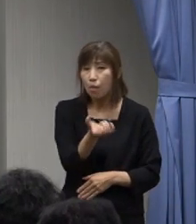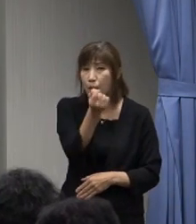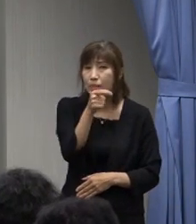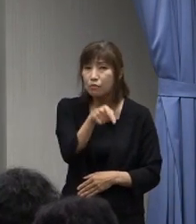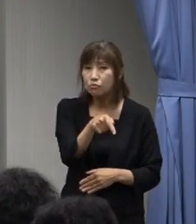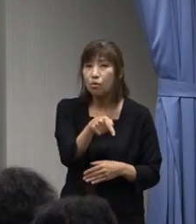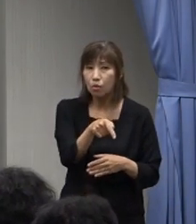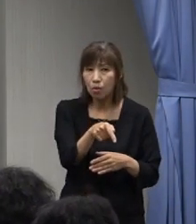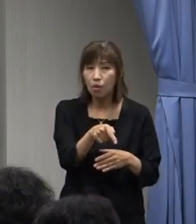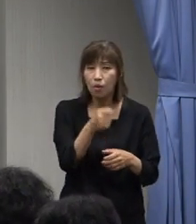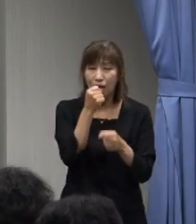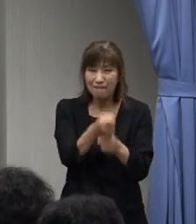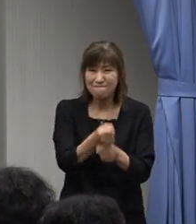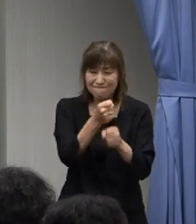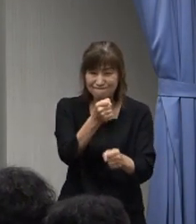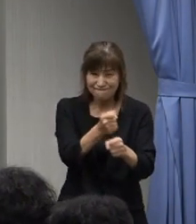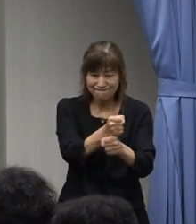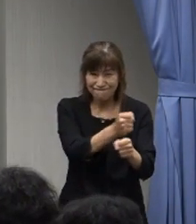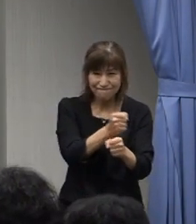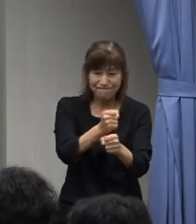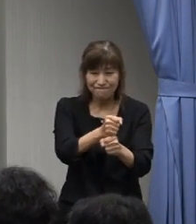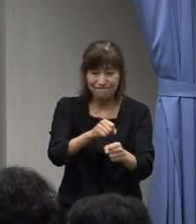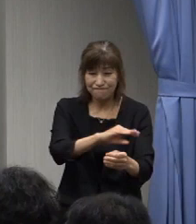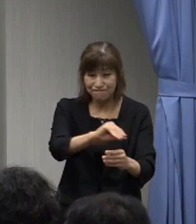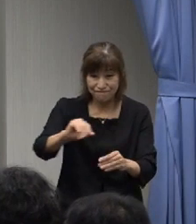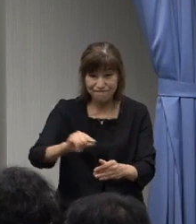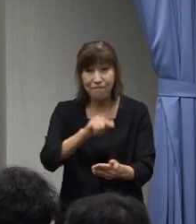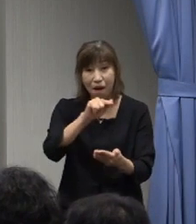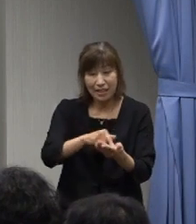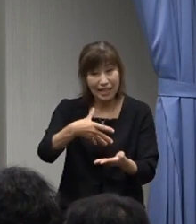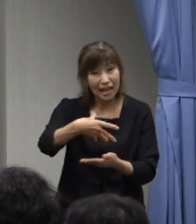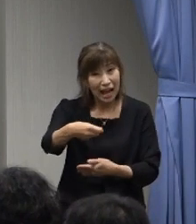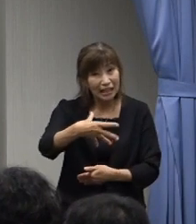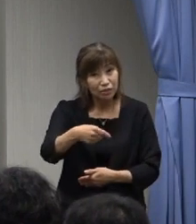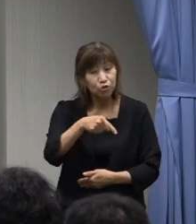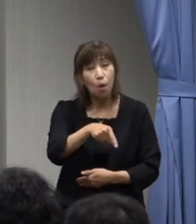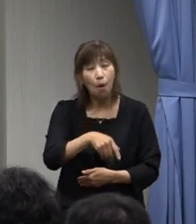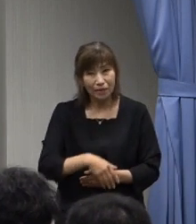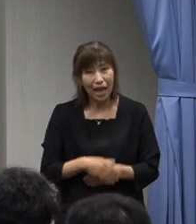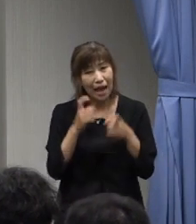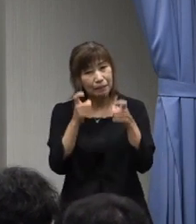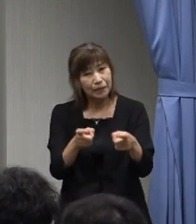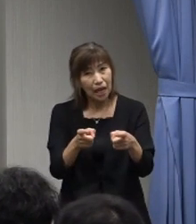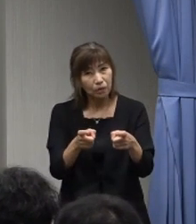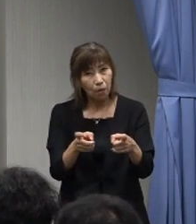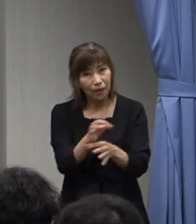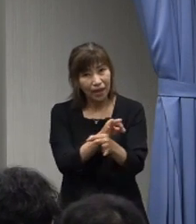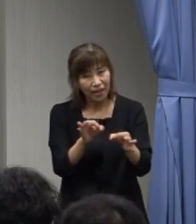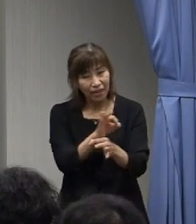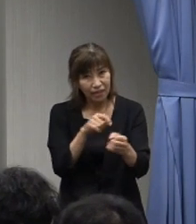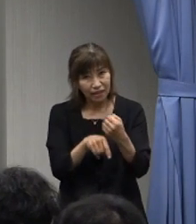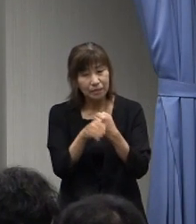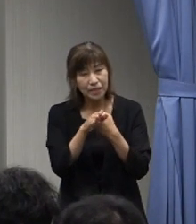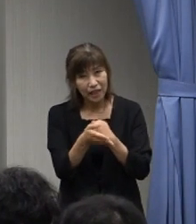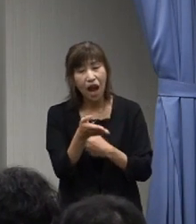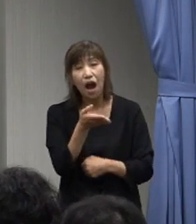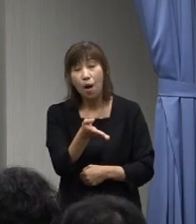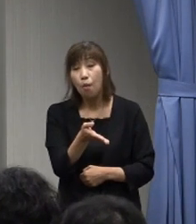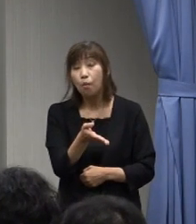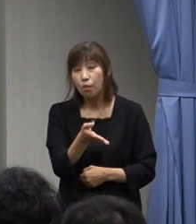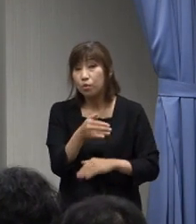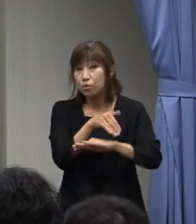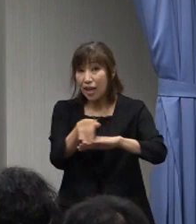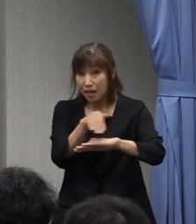成して賃貸をする、そしてそれはあくまで港営事業として賃料から回収する、そういった計画を立て